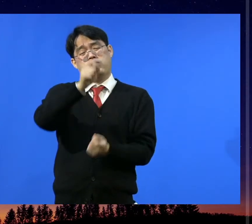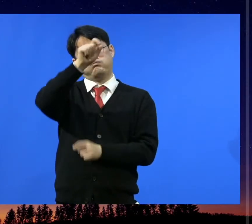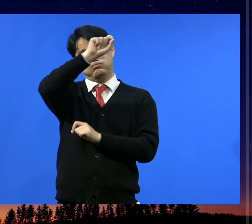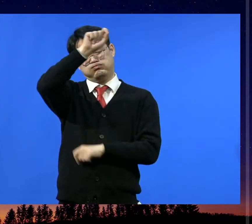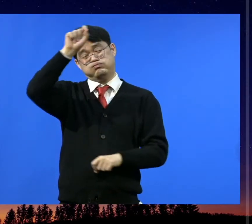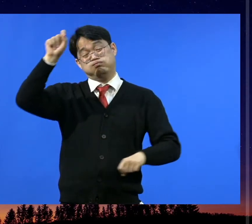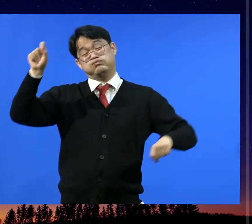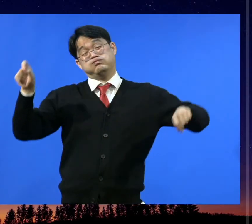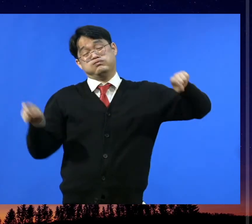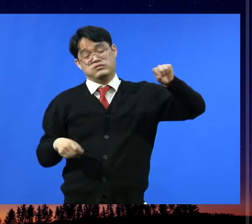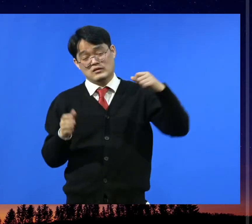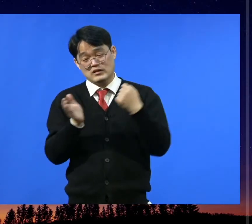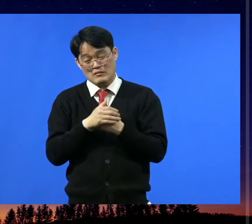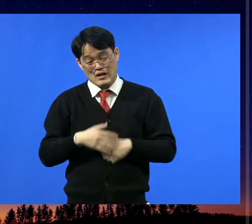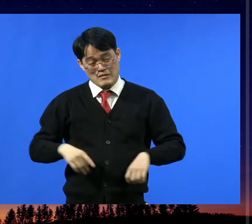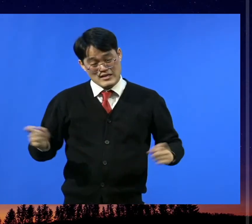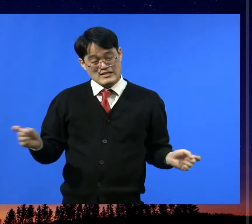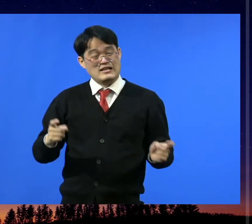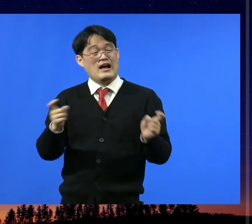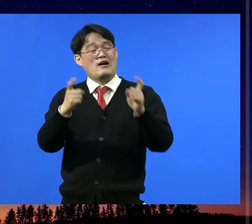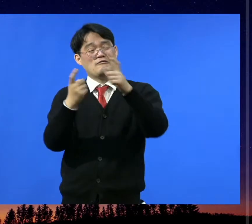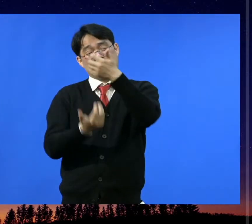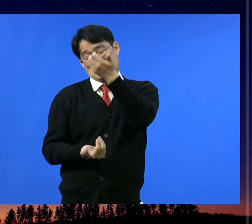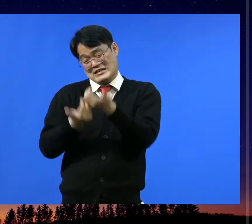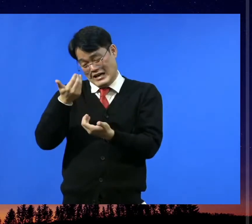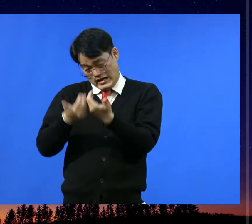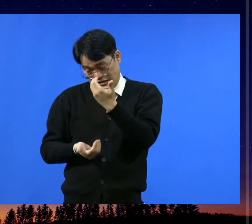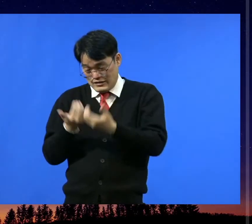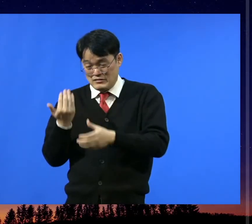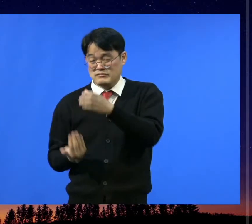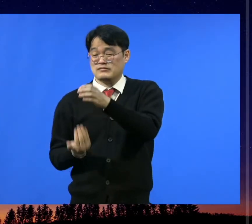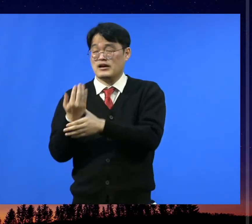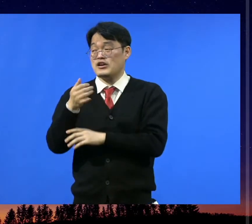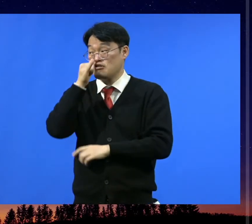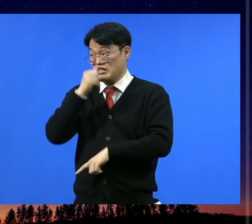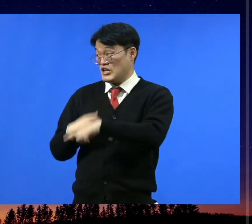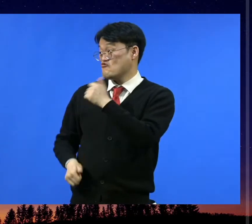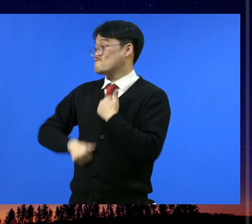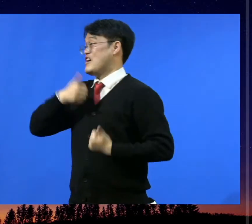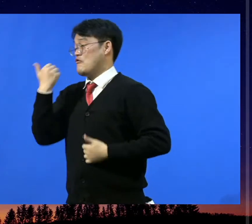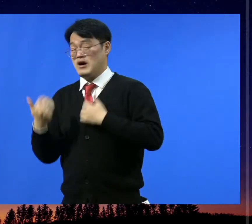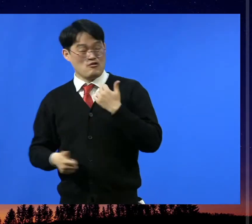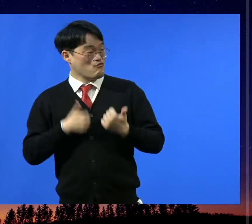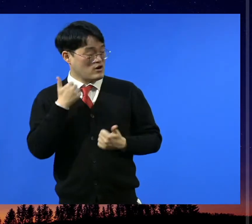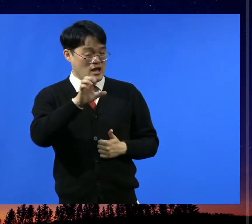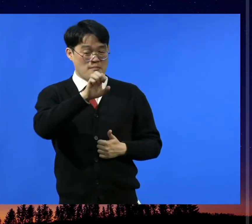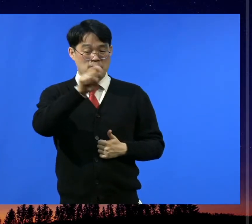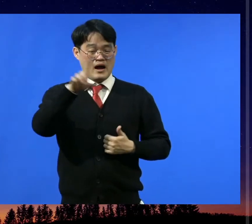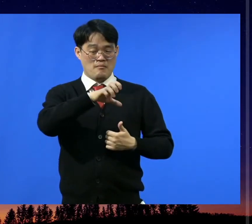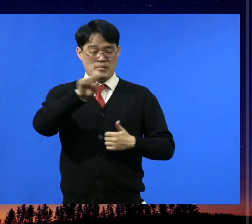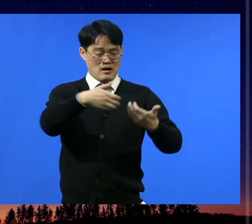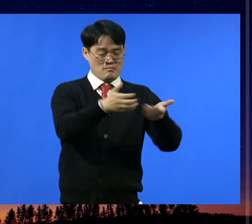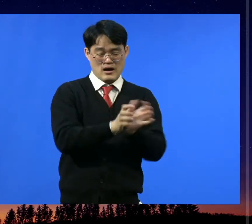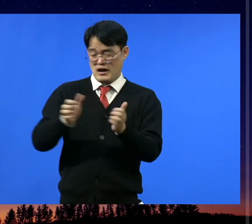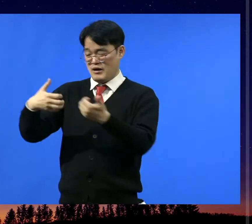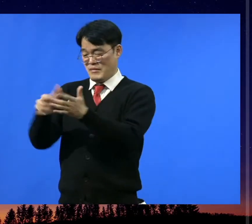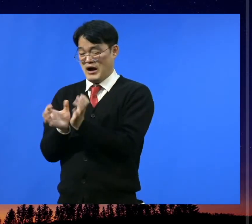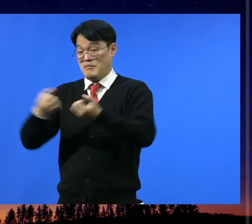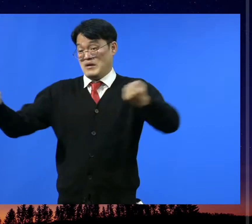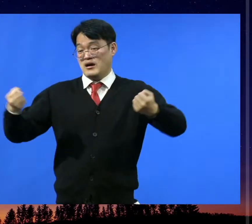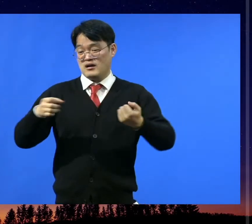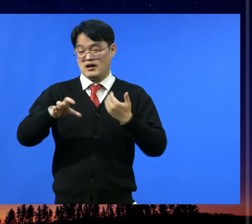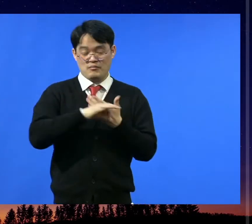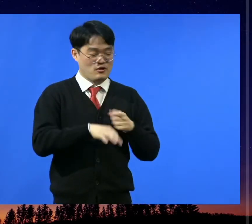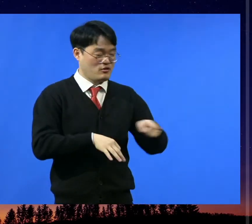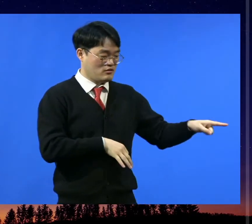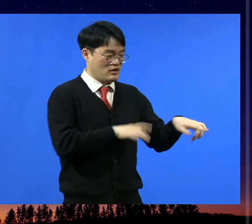다 허송세월하고 또 별거 아닌 거에 막 열을 내고 파가 나누어지고 그러면 뭐죠? 마귀가 막 박수를 해요.